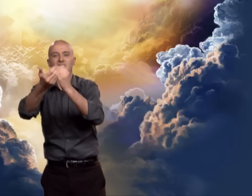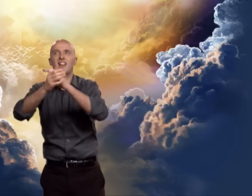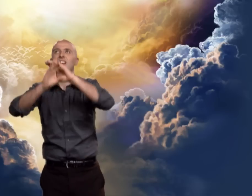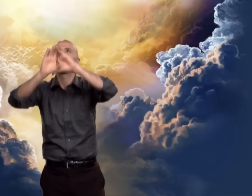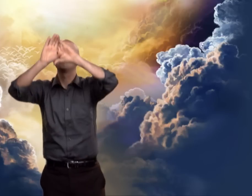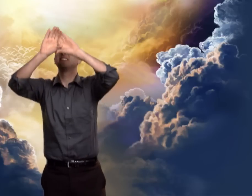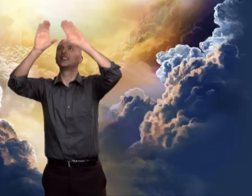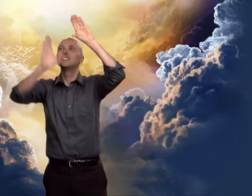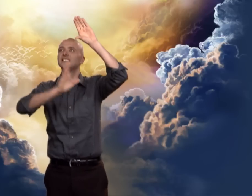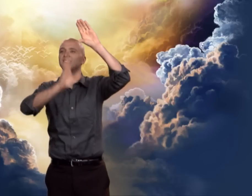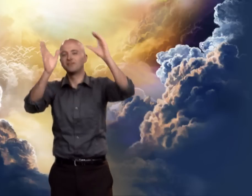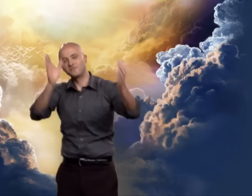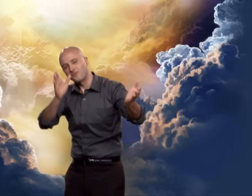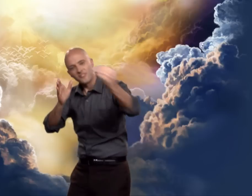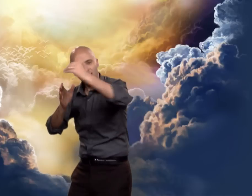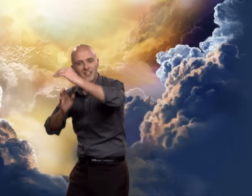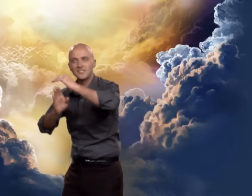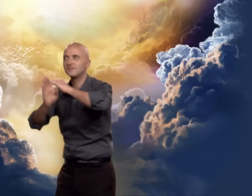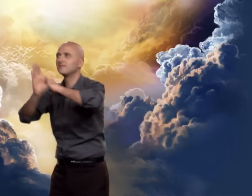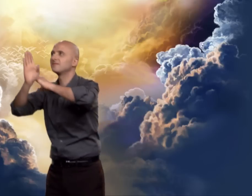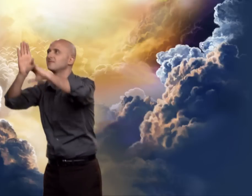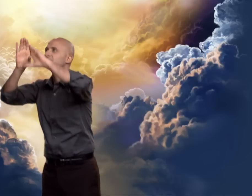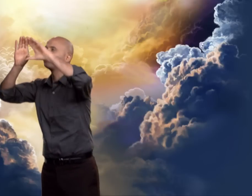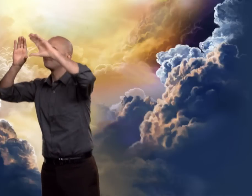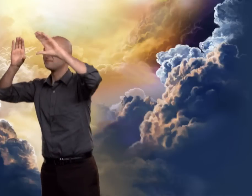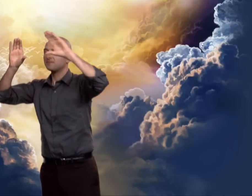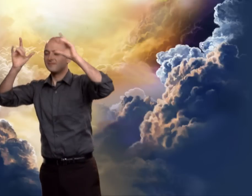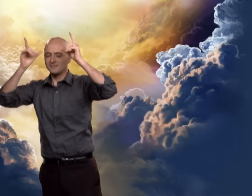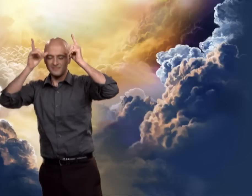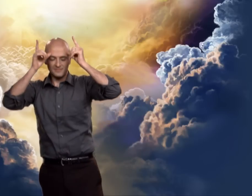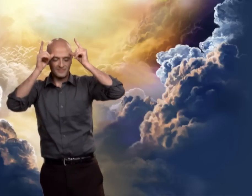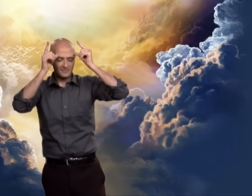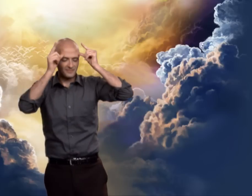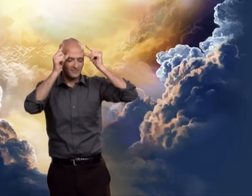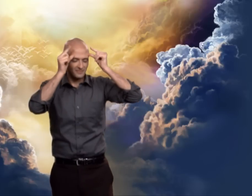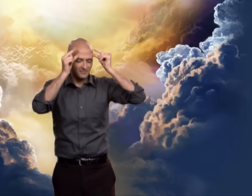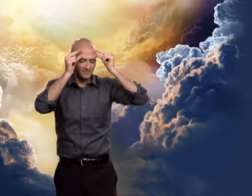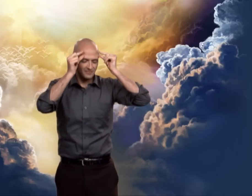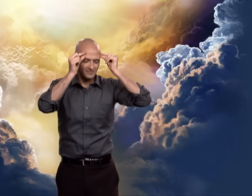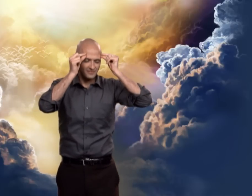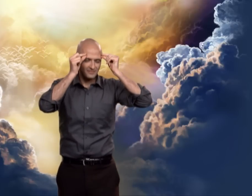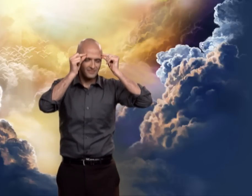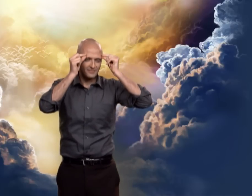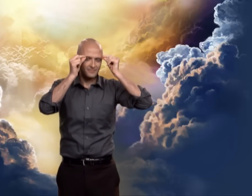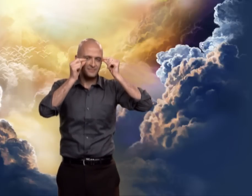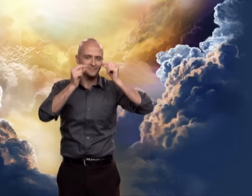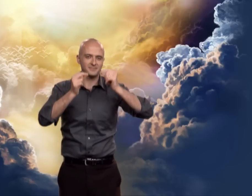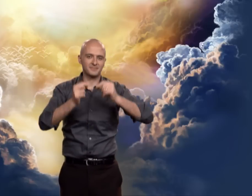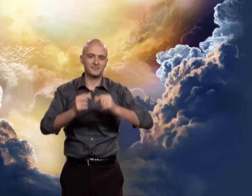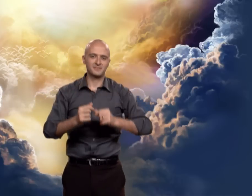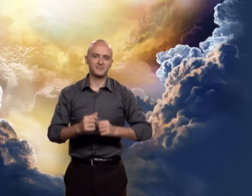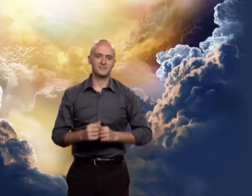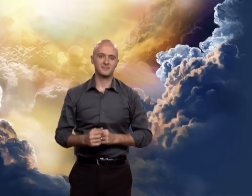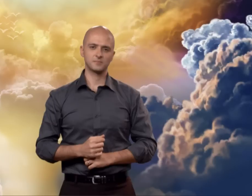toda a raça humana. Todos igualmente descem à sepultura. E através do plano da salvação, todos